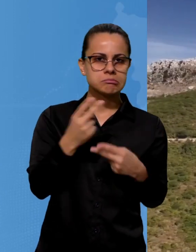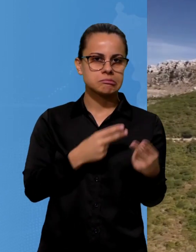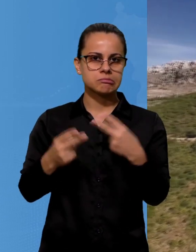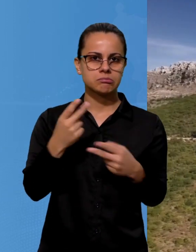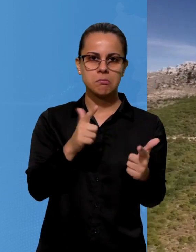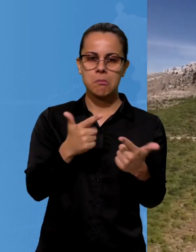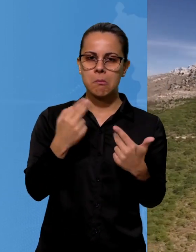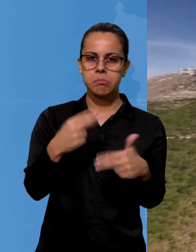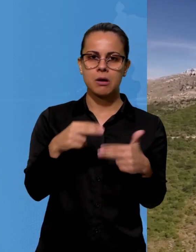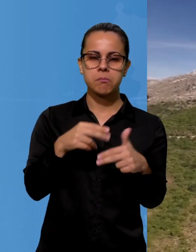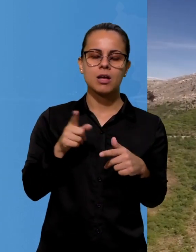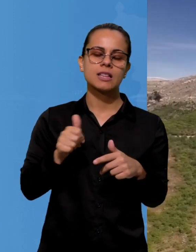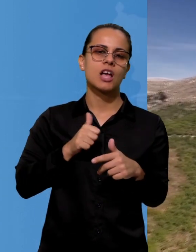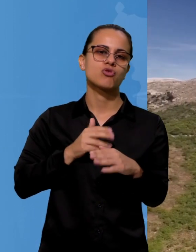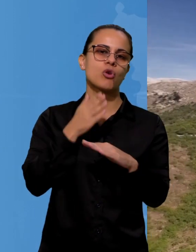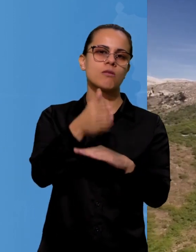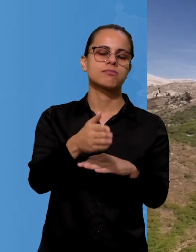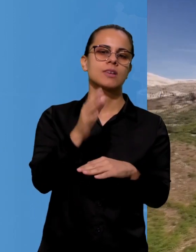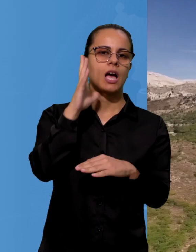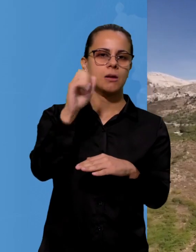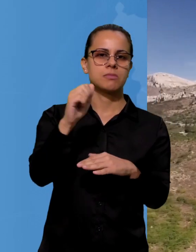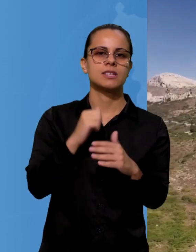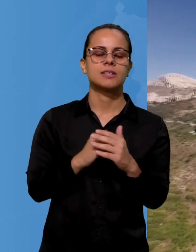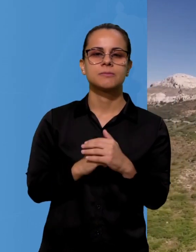ma poi si è presentato in caserma confessando l'omicidio.